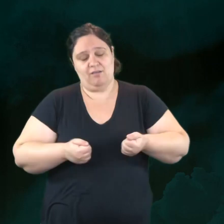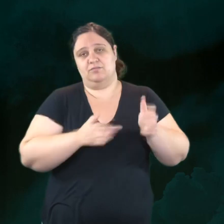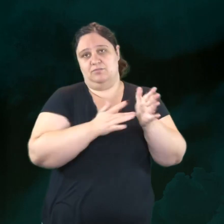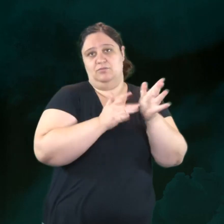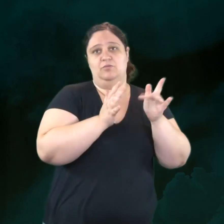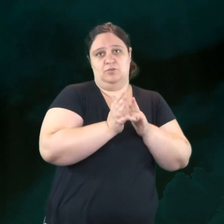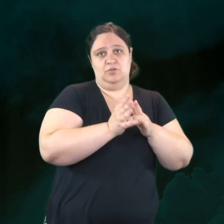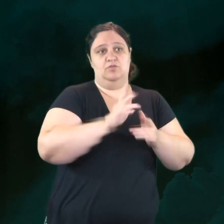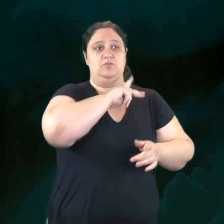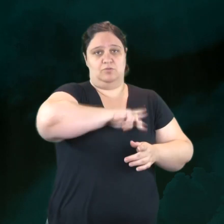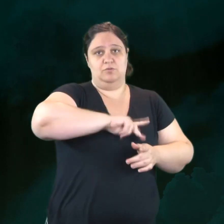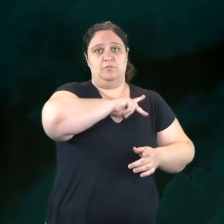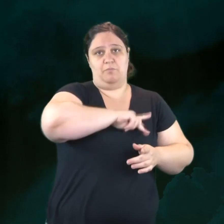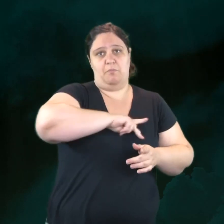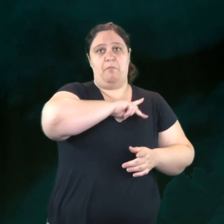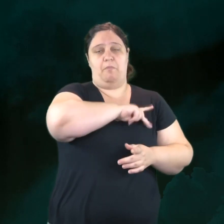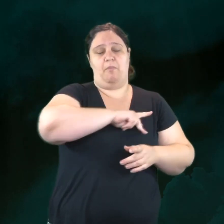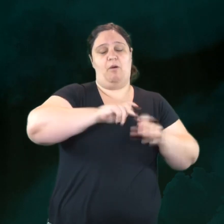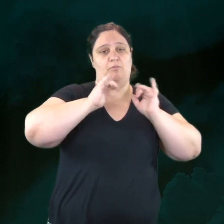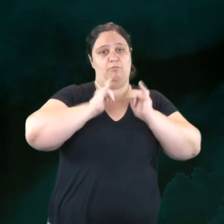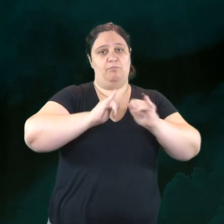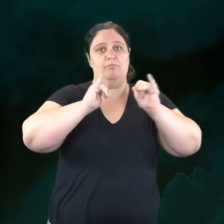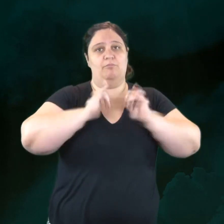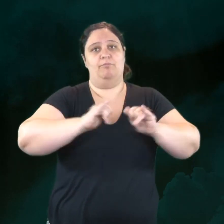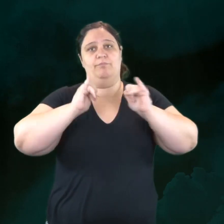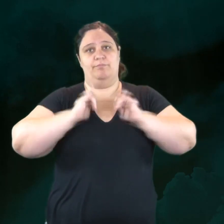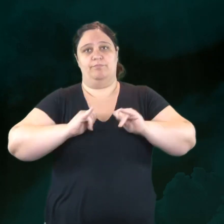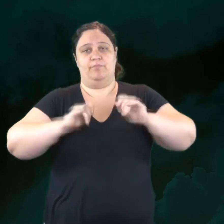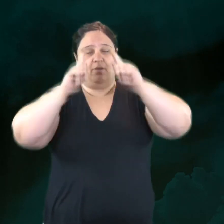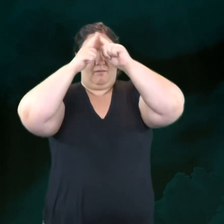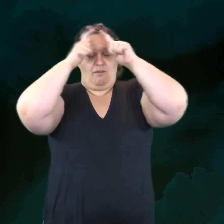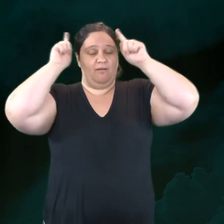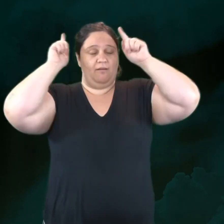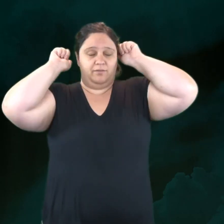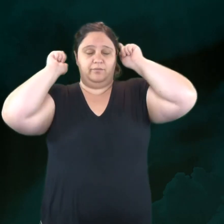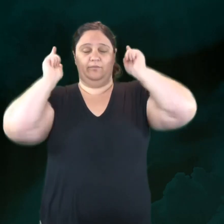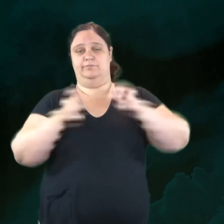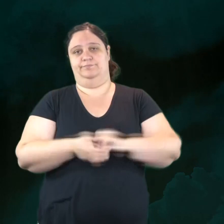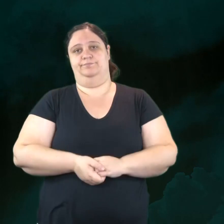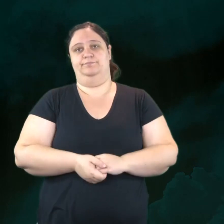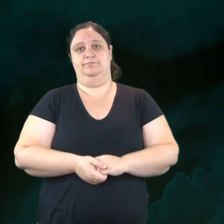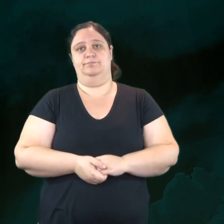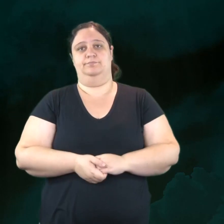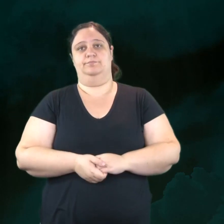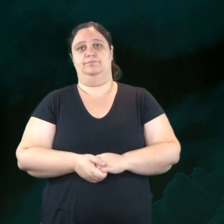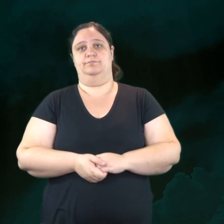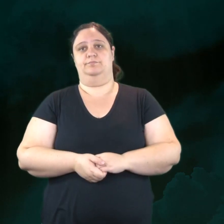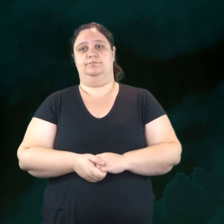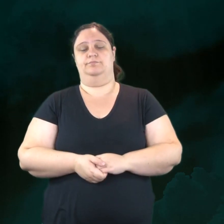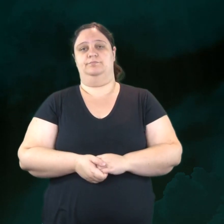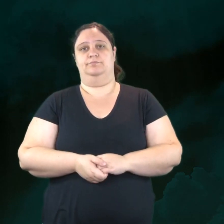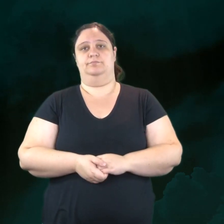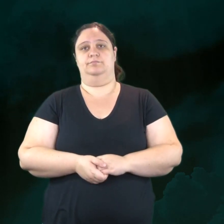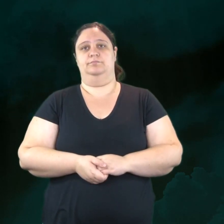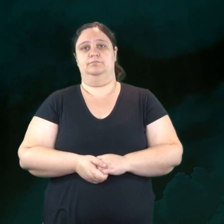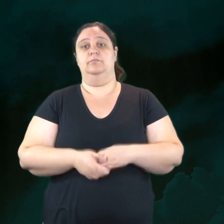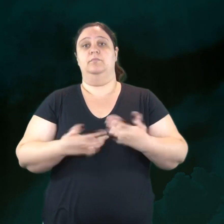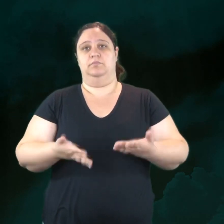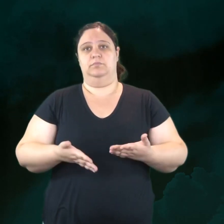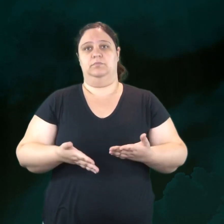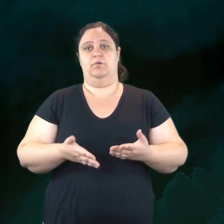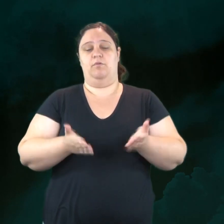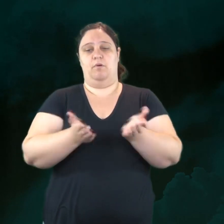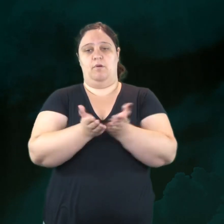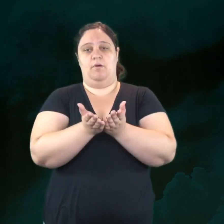Paulo eram formados de gregos. E, pela primeira vez, a Bíblia registra